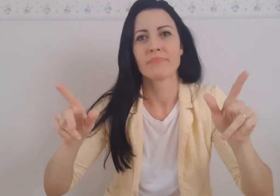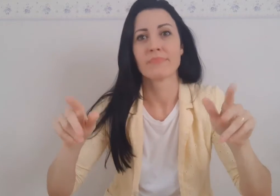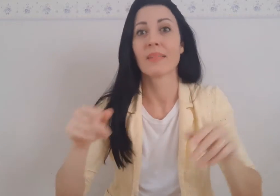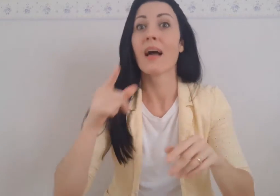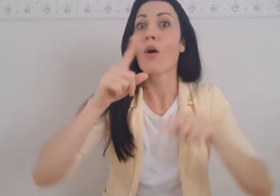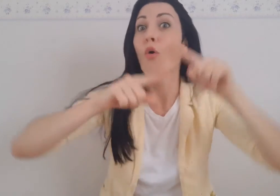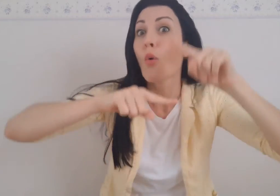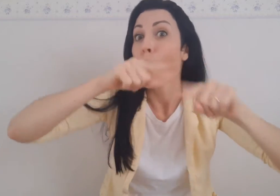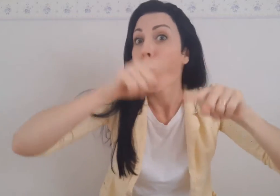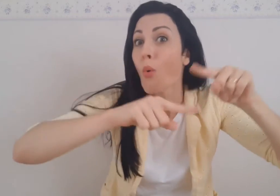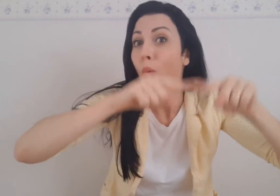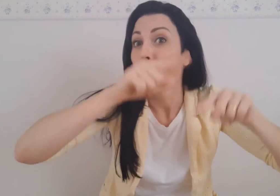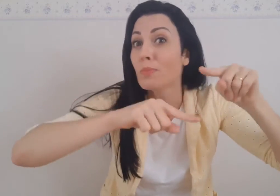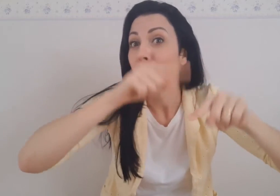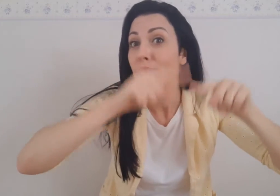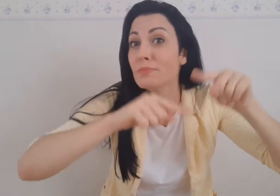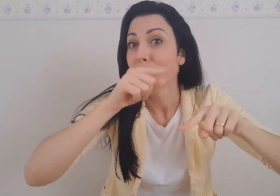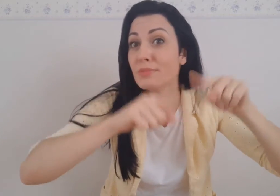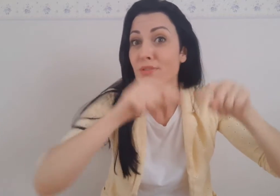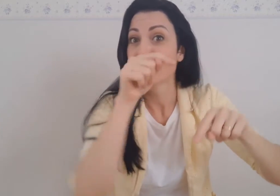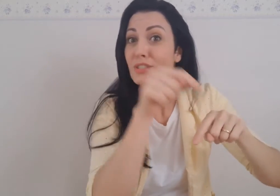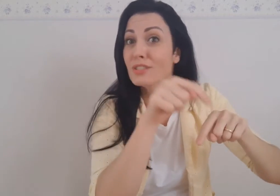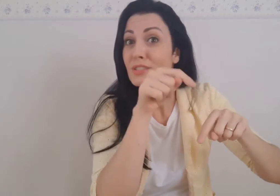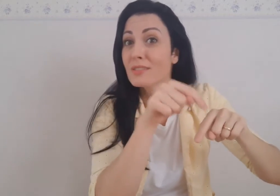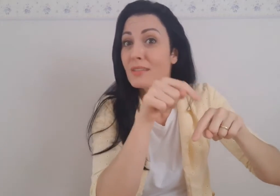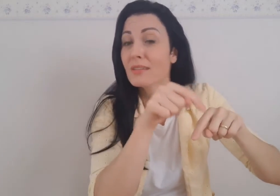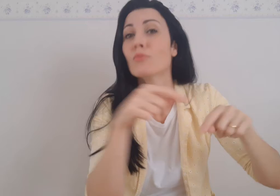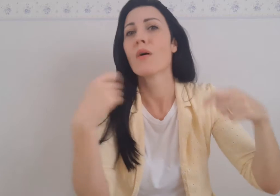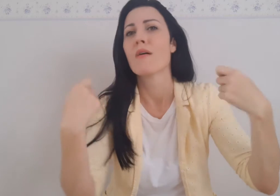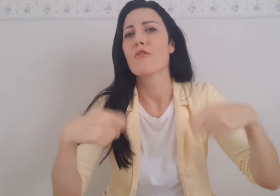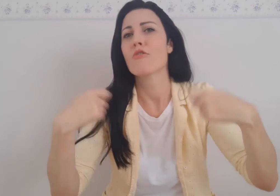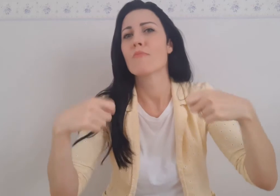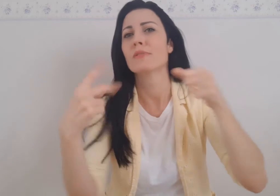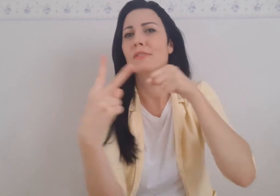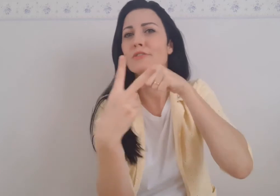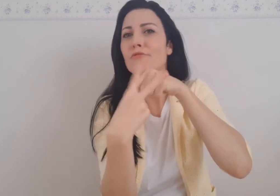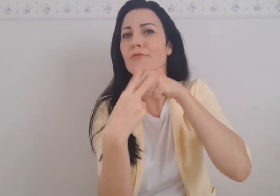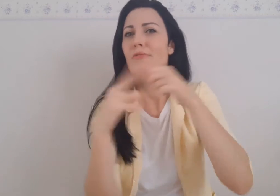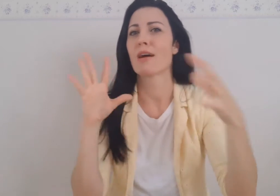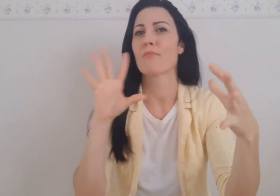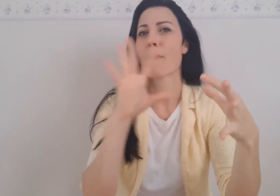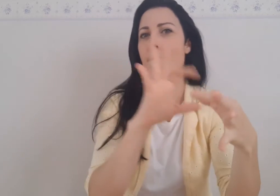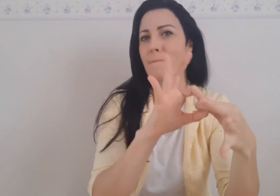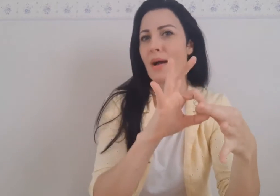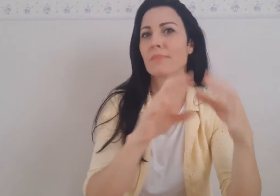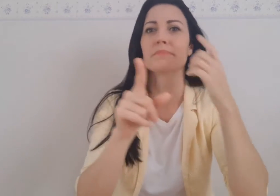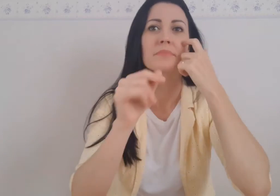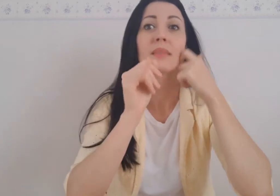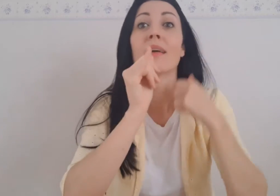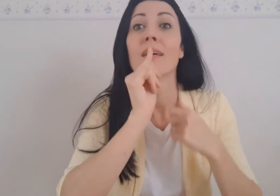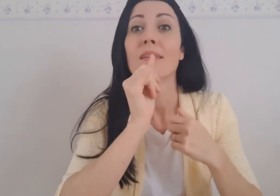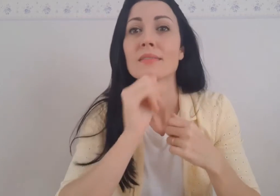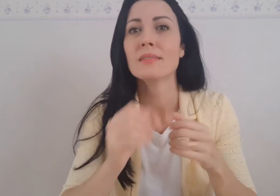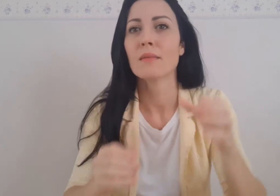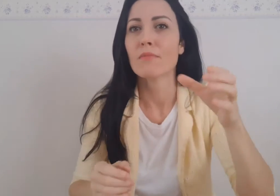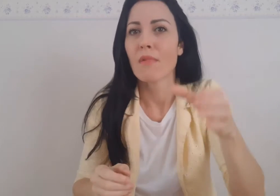São várias formas. O objeto precisa concordar com o verbo.